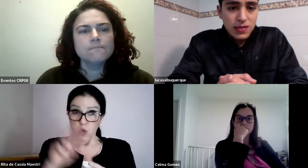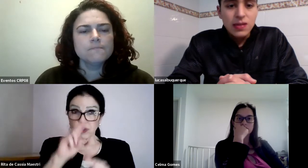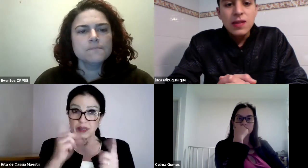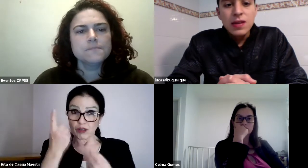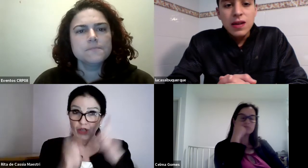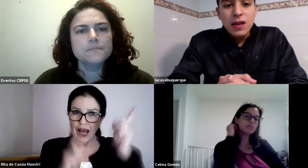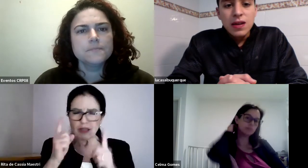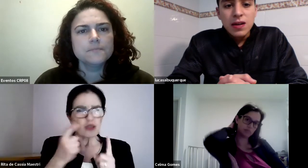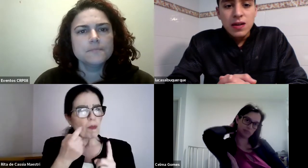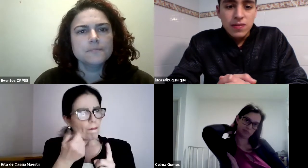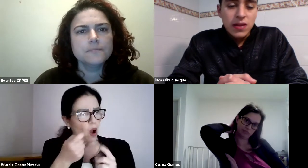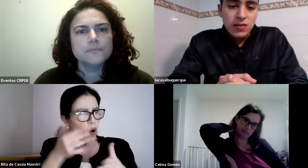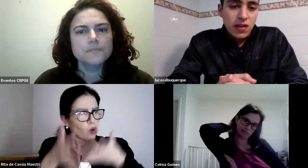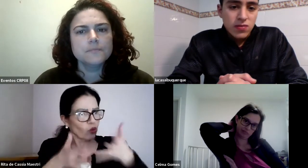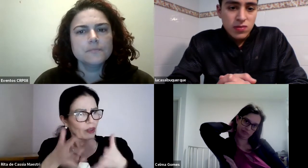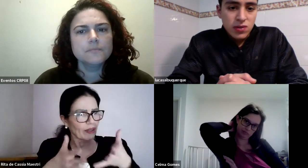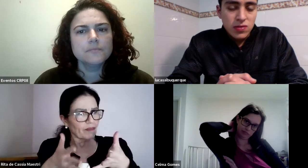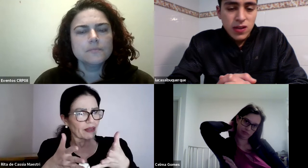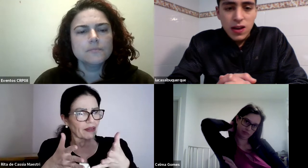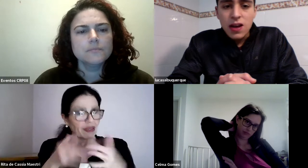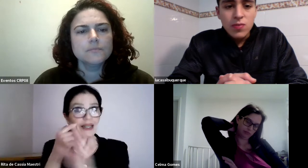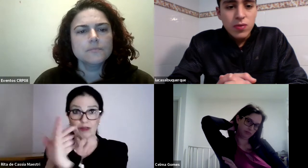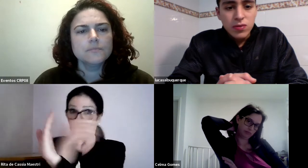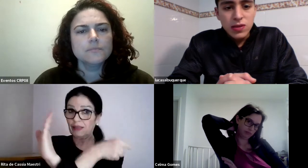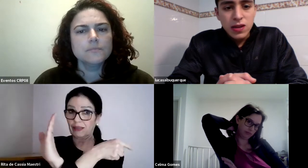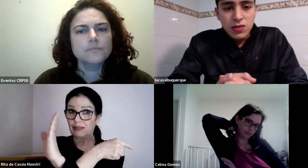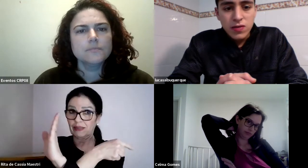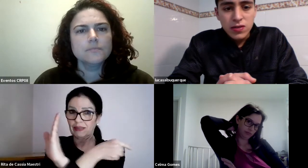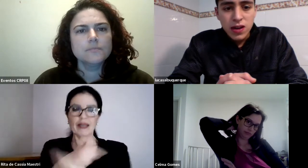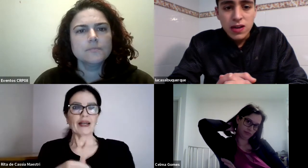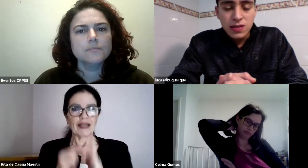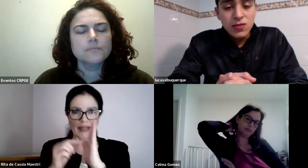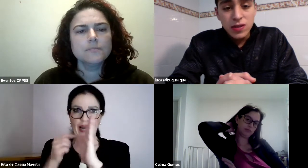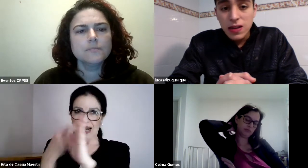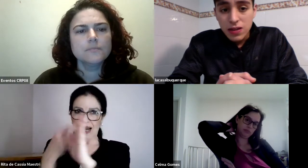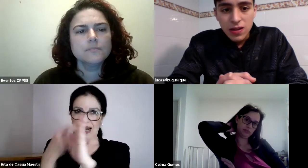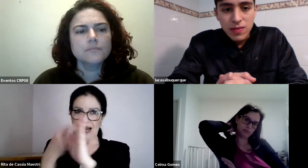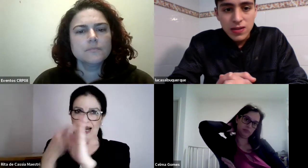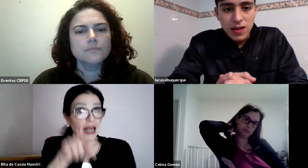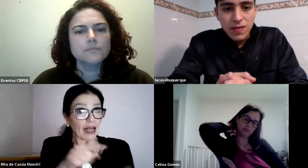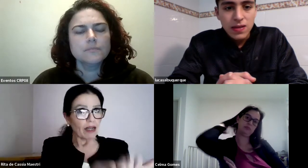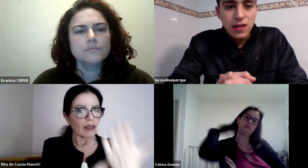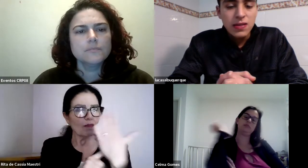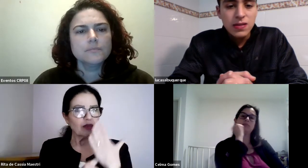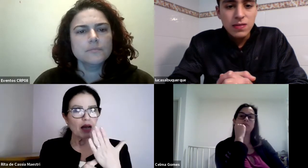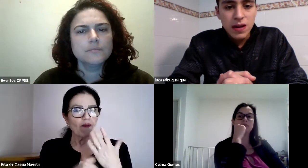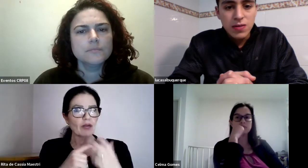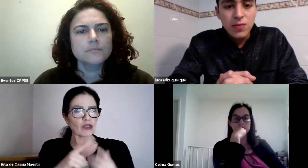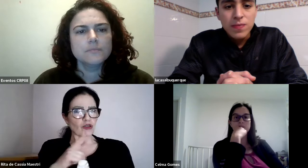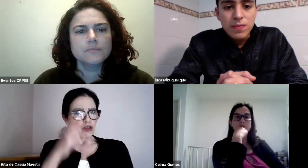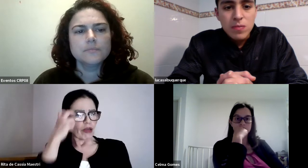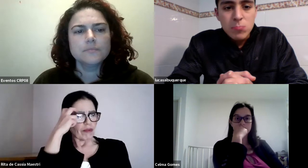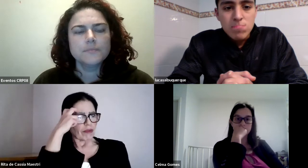português. Eles usavam gestualidade, poucos sinais convencionais, isso antes da lei de Libras, né? Antes desse